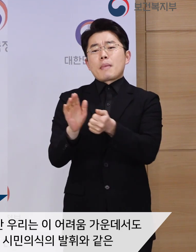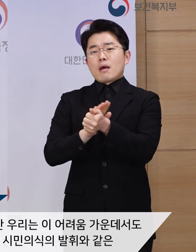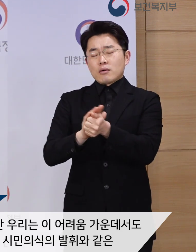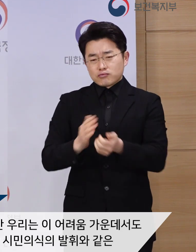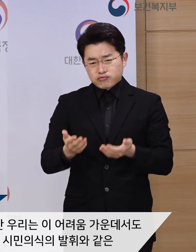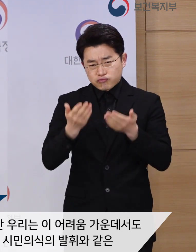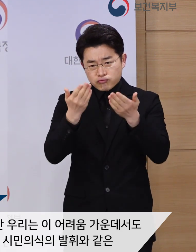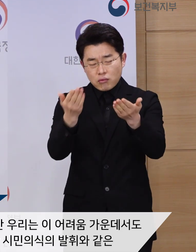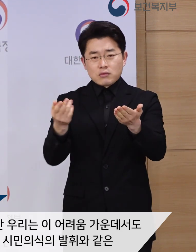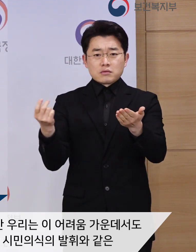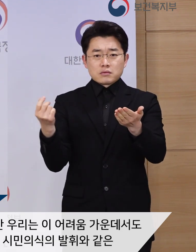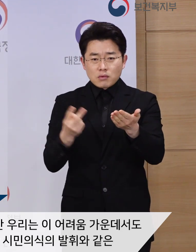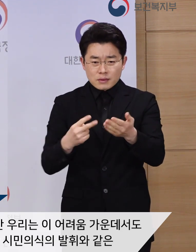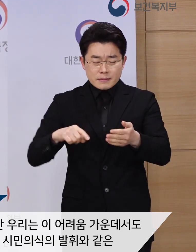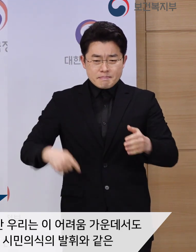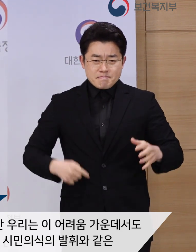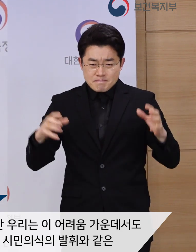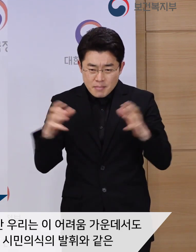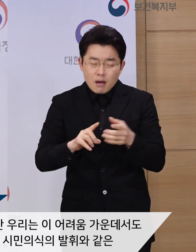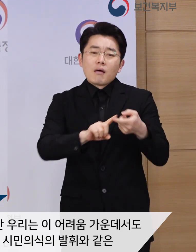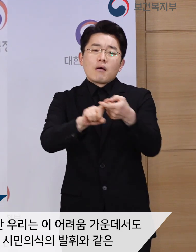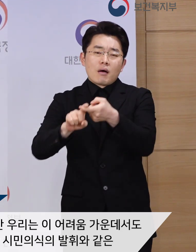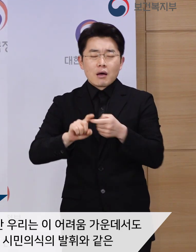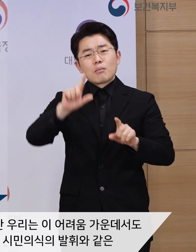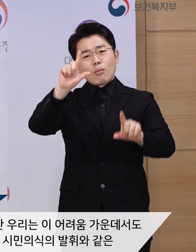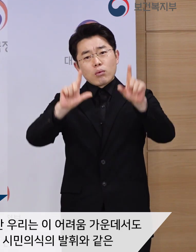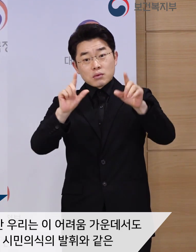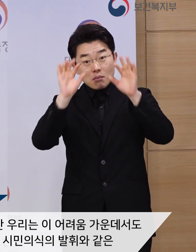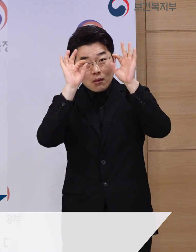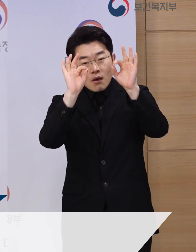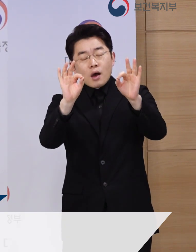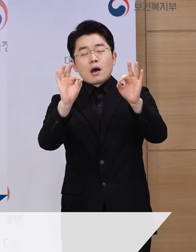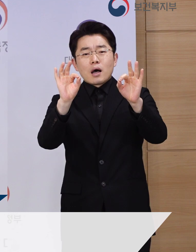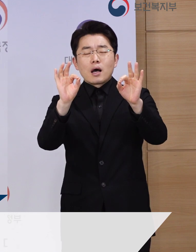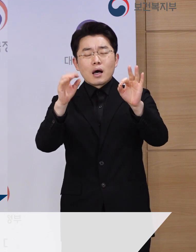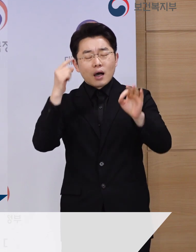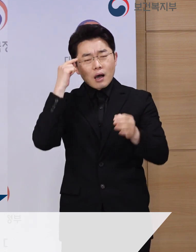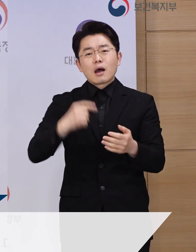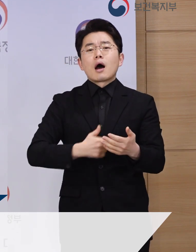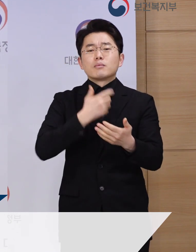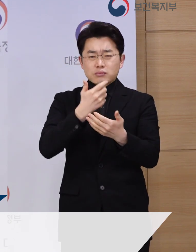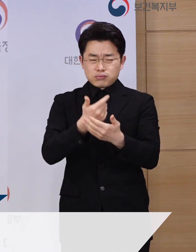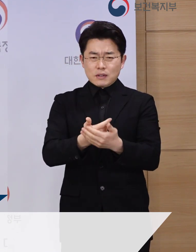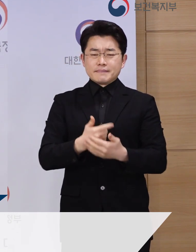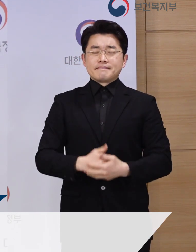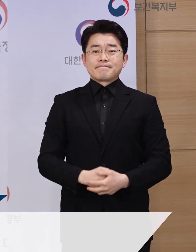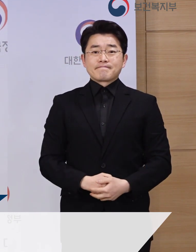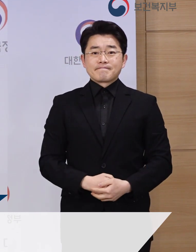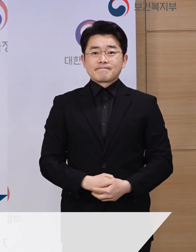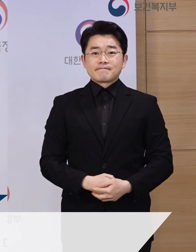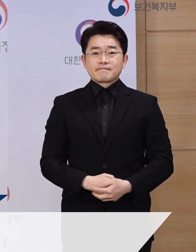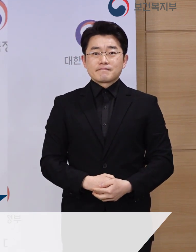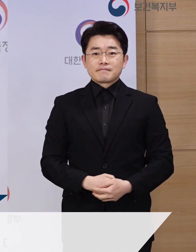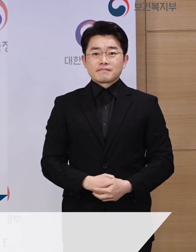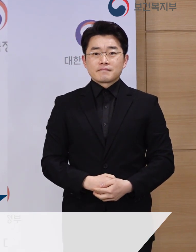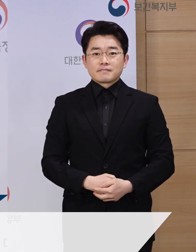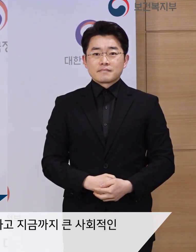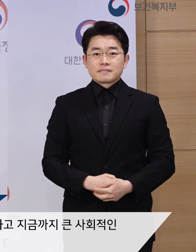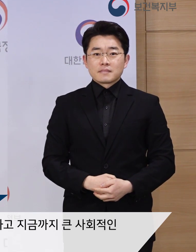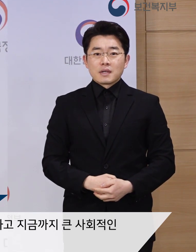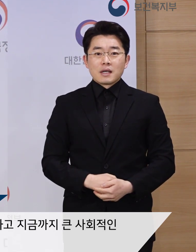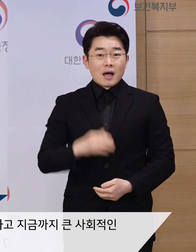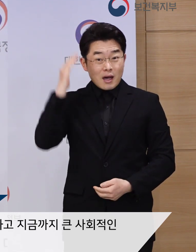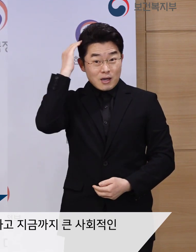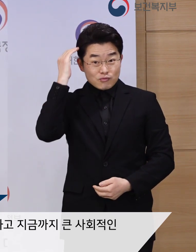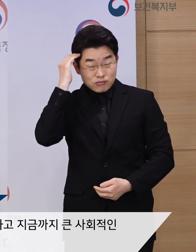따뜻한 배려와 연대, 성숙한 시민의식의 발휘와 같은 감격스러운 순간을 경험하고 있습니다.